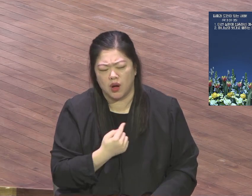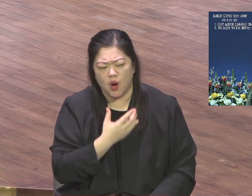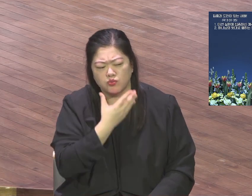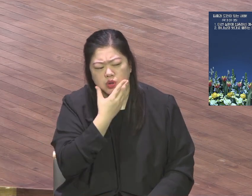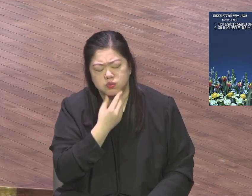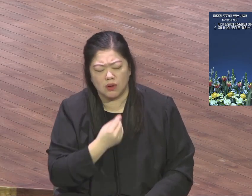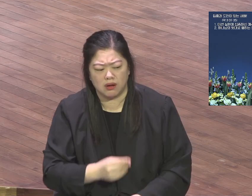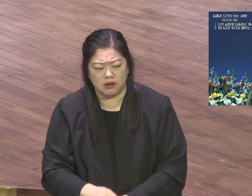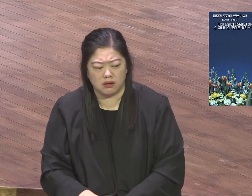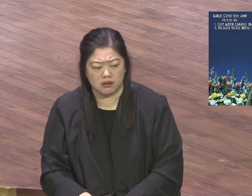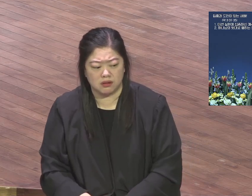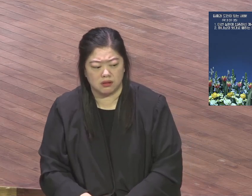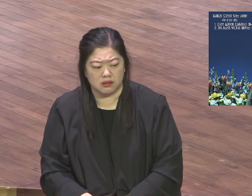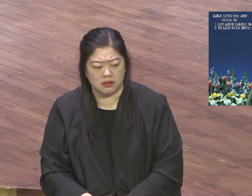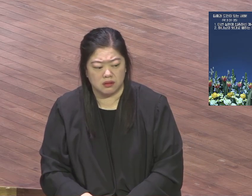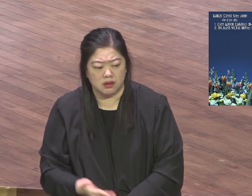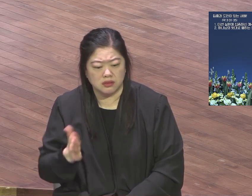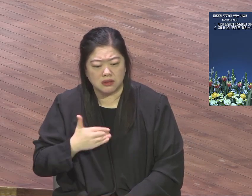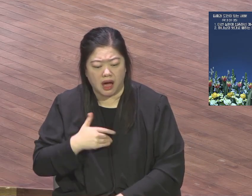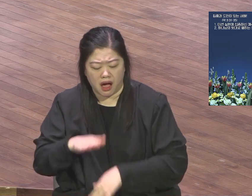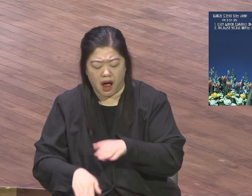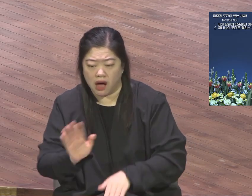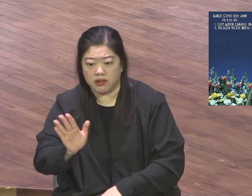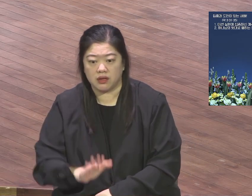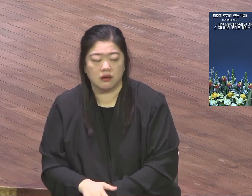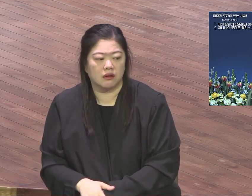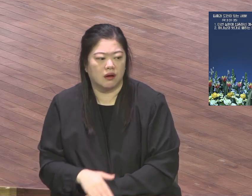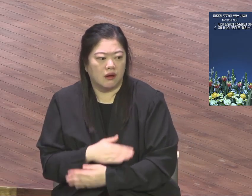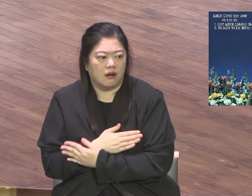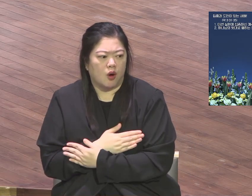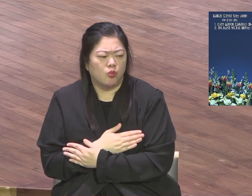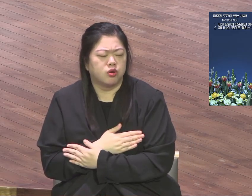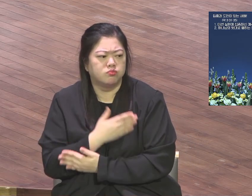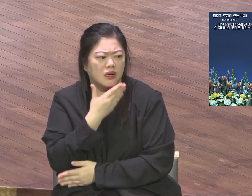실천과 도전했기 때문이에요. 다르죠.